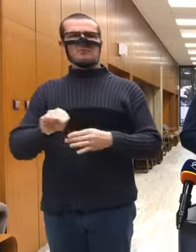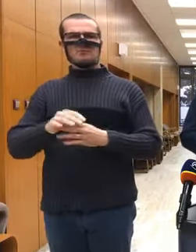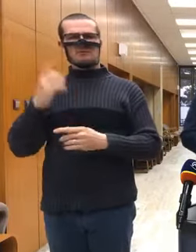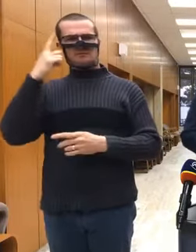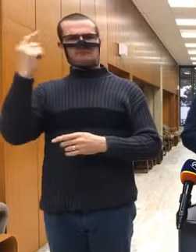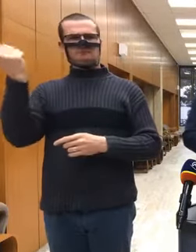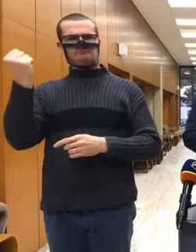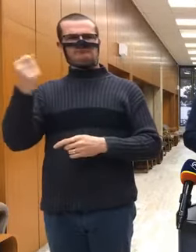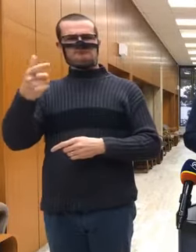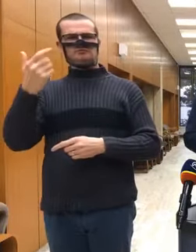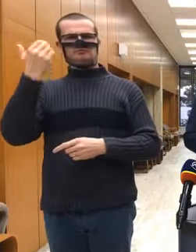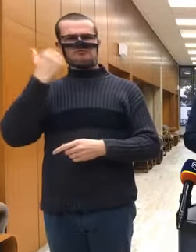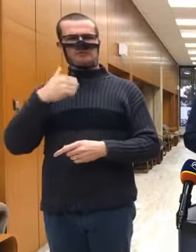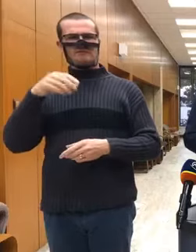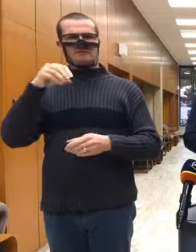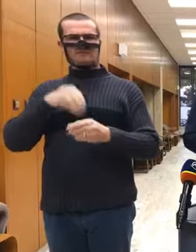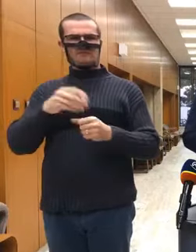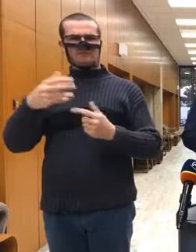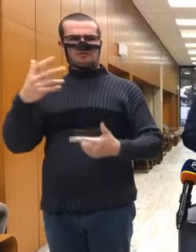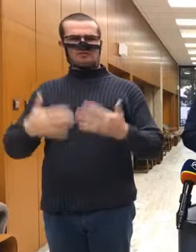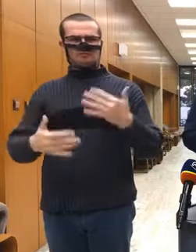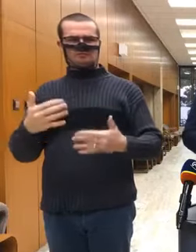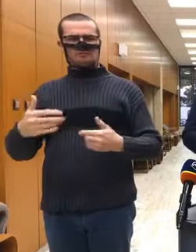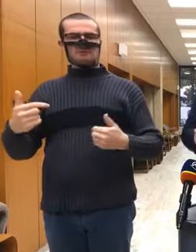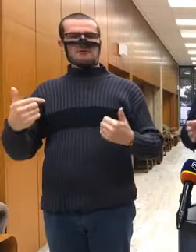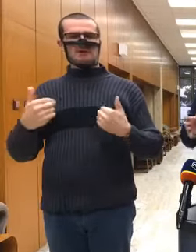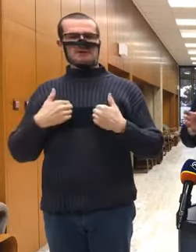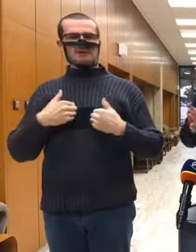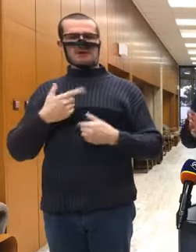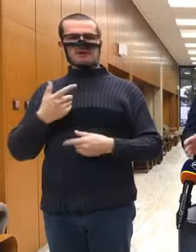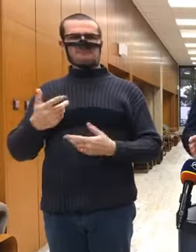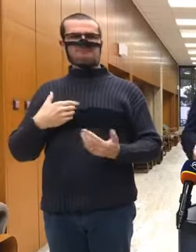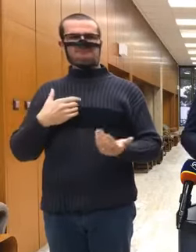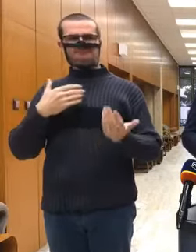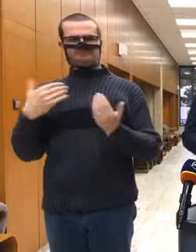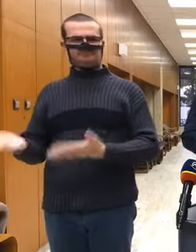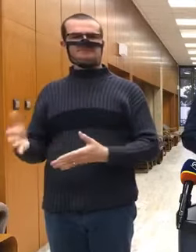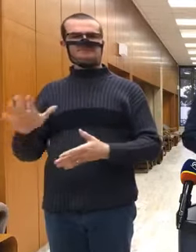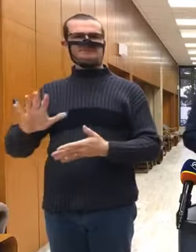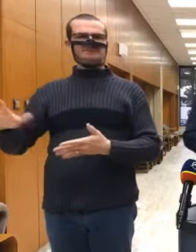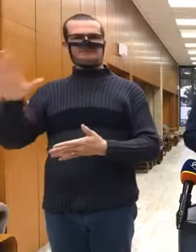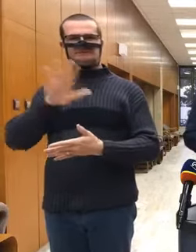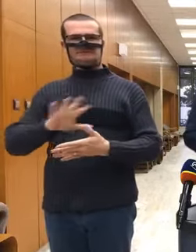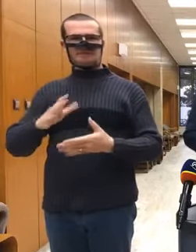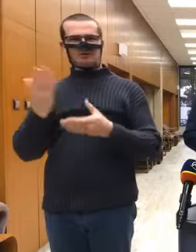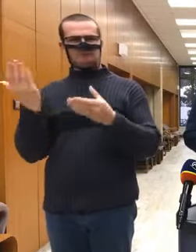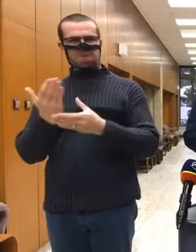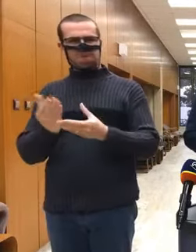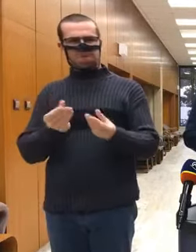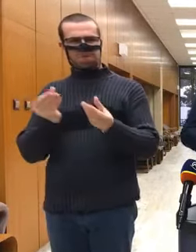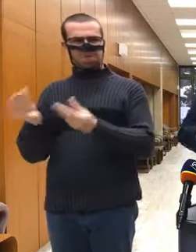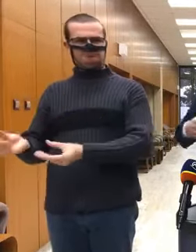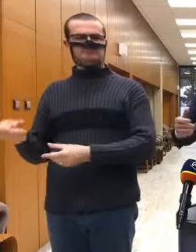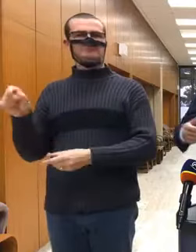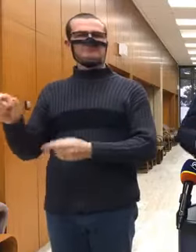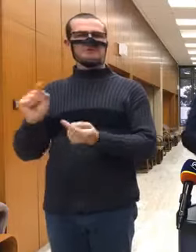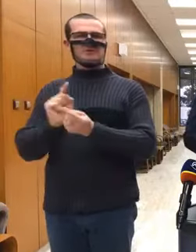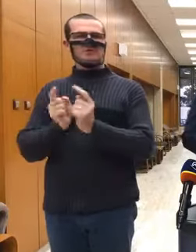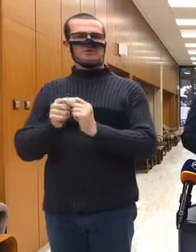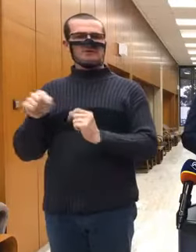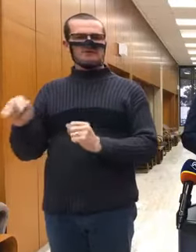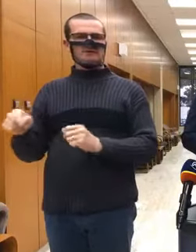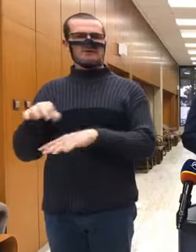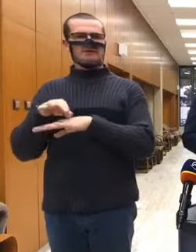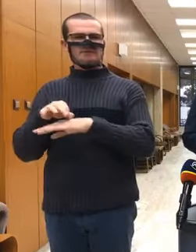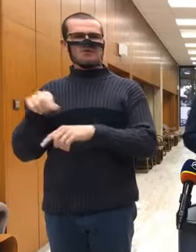človek v oblasti rozpočtov. Ja som teda jemu zveril celú túto agendu a tie rokovania viedol